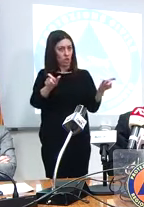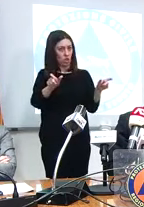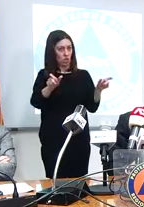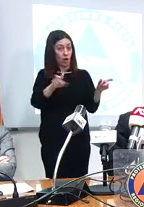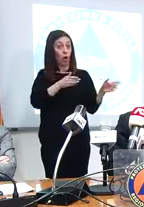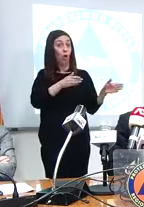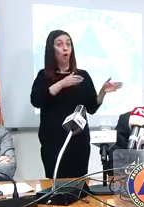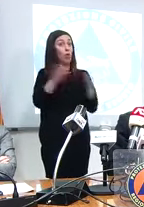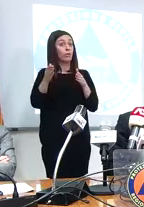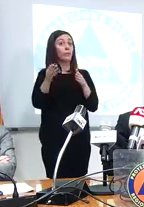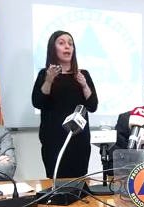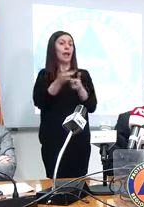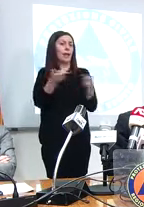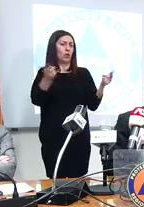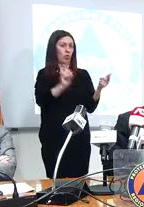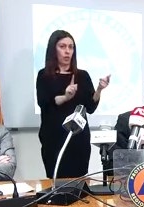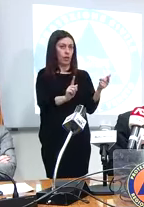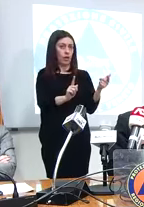intensiva